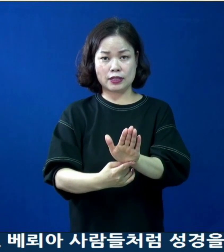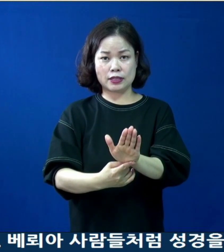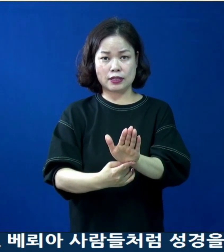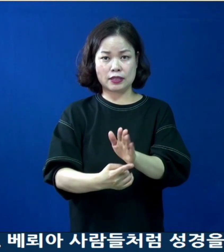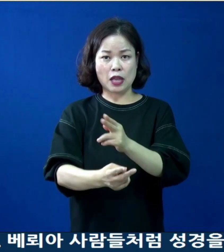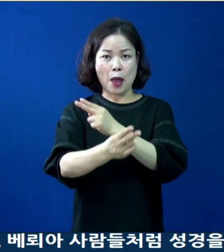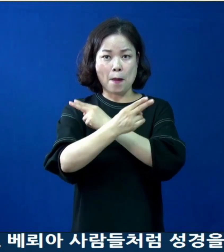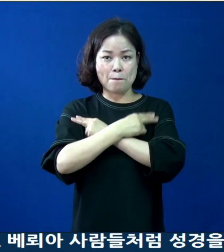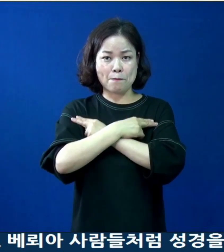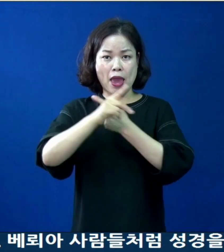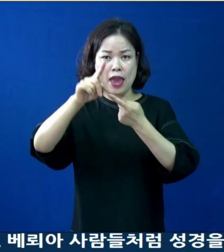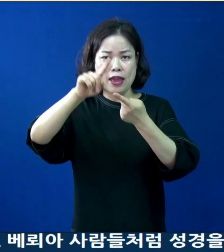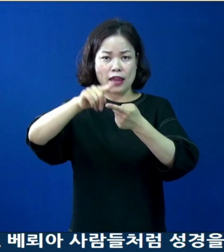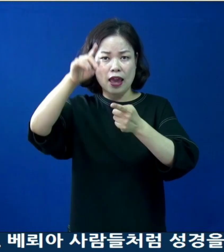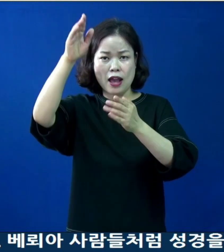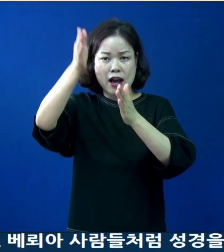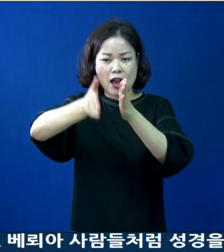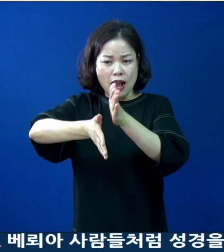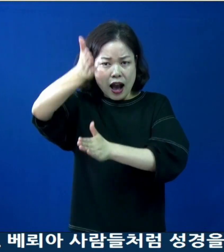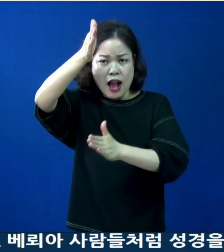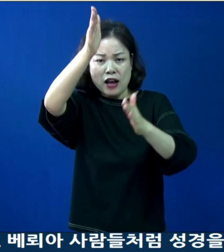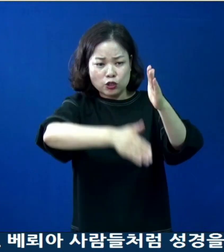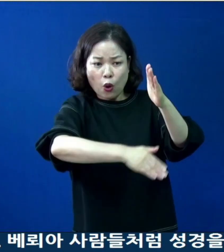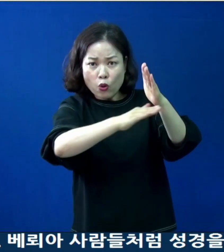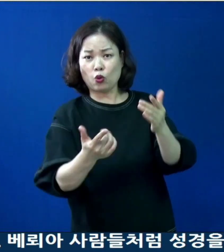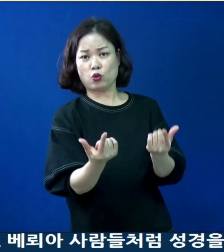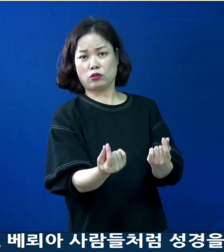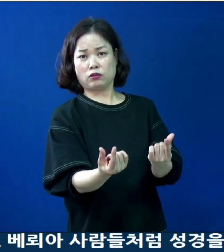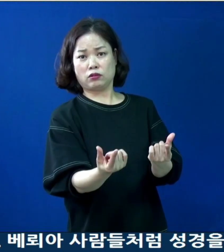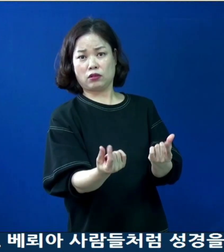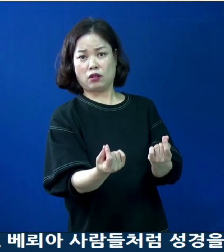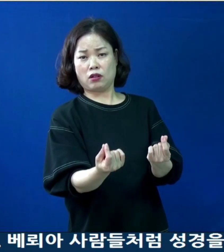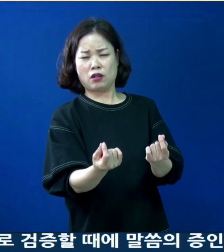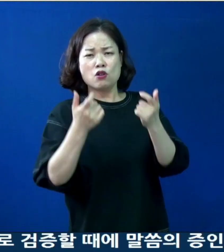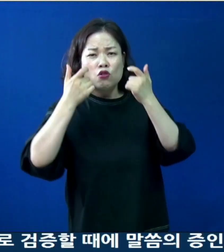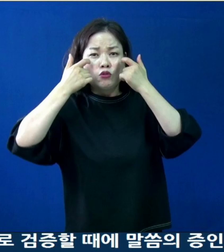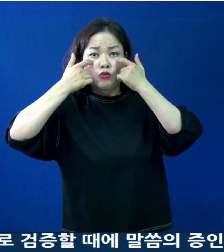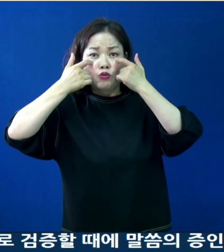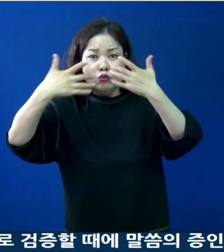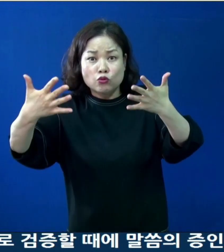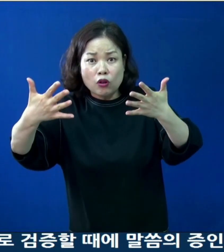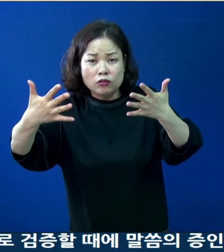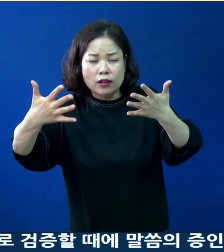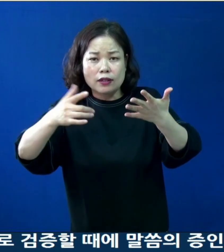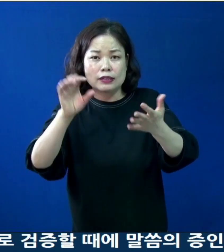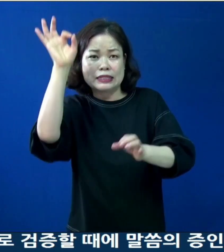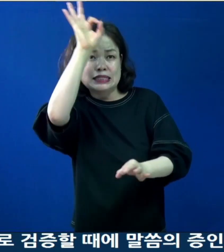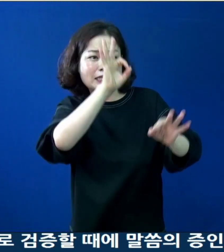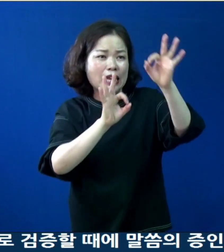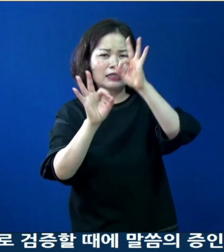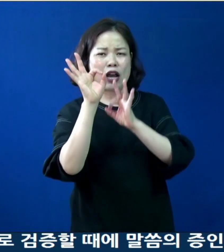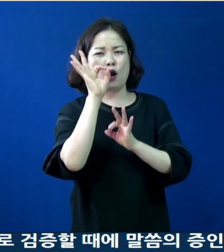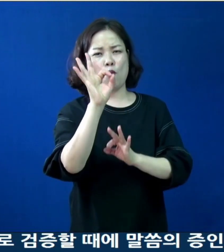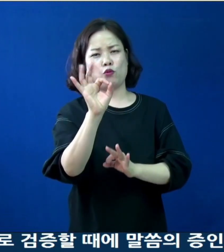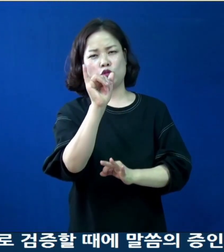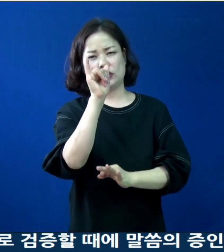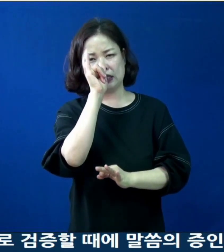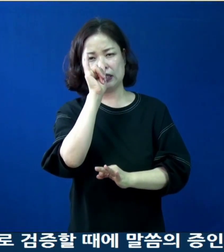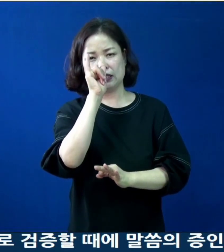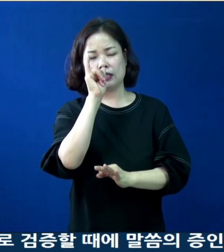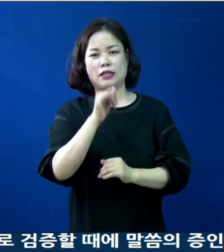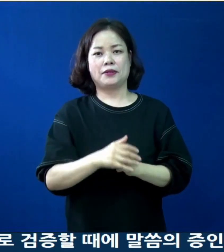베레아 성도들의 삶을 통해서 우리가 뚜렷하게 찾아볼 수 있는 모습이 된다는